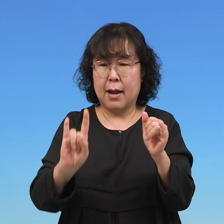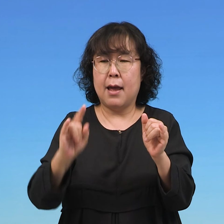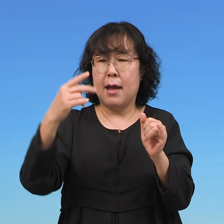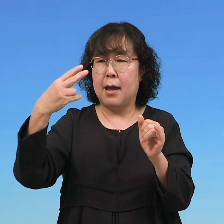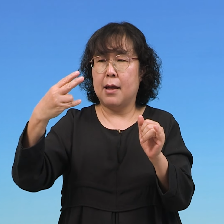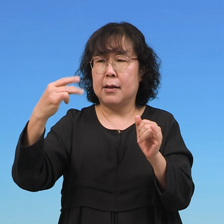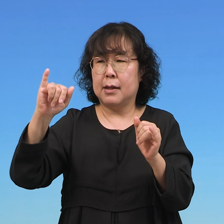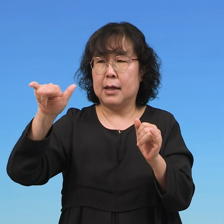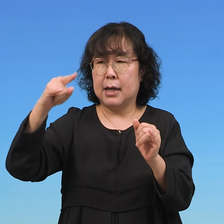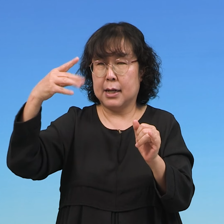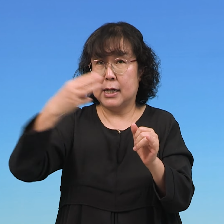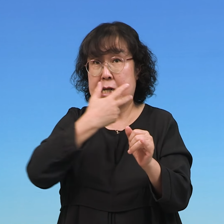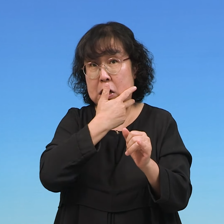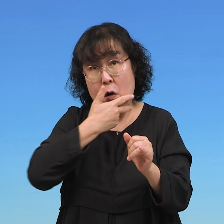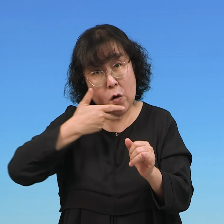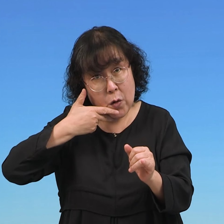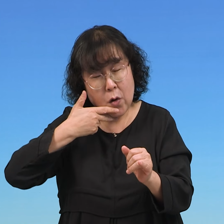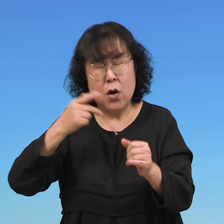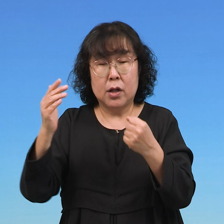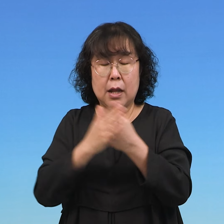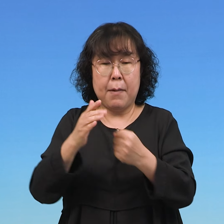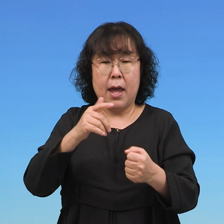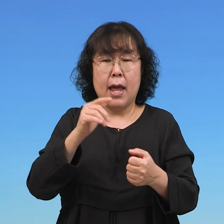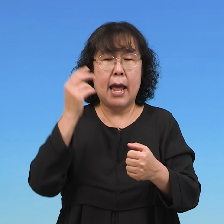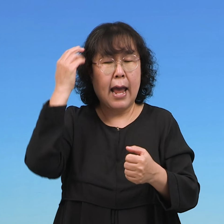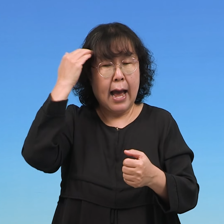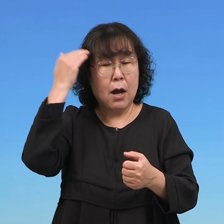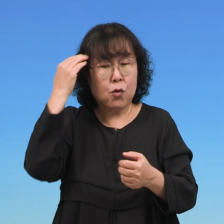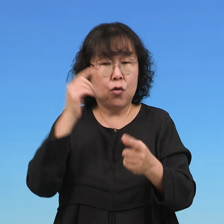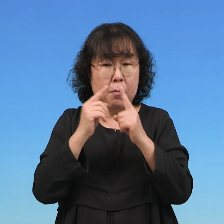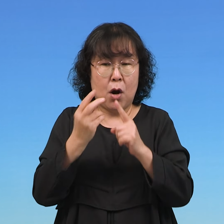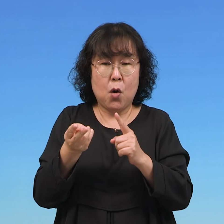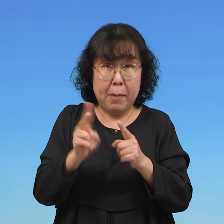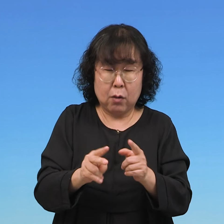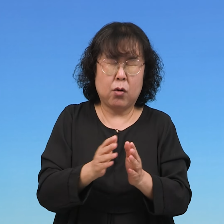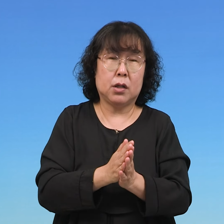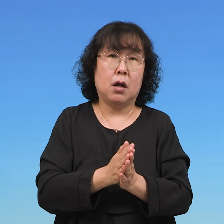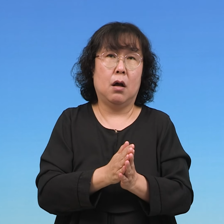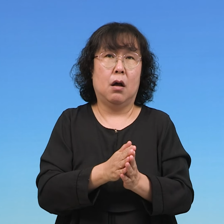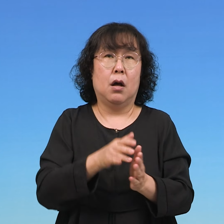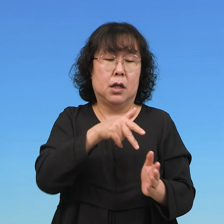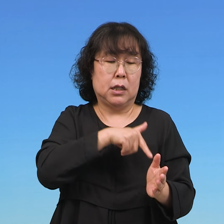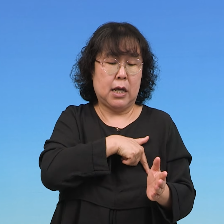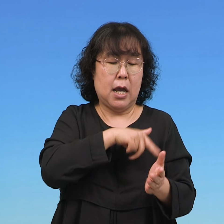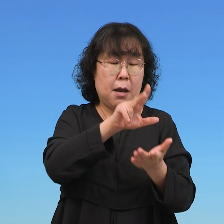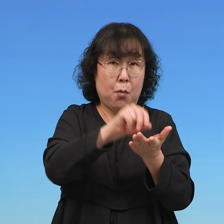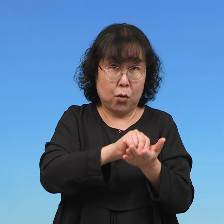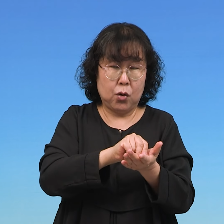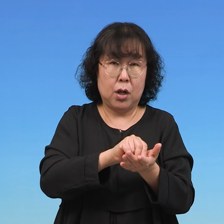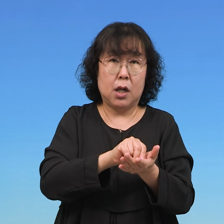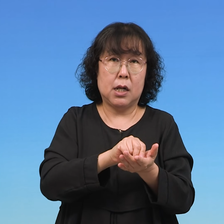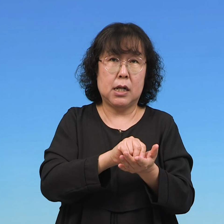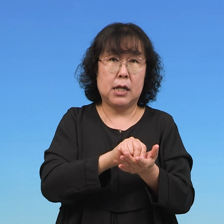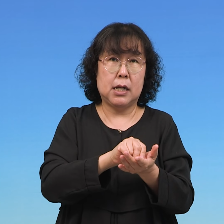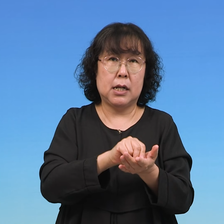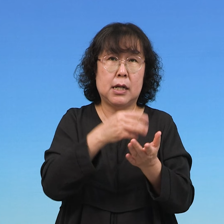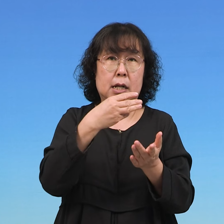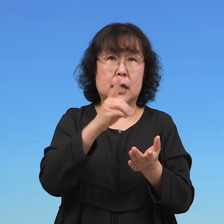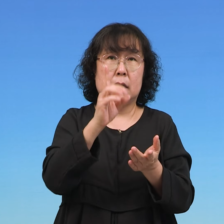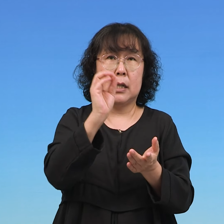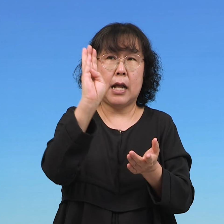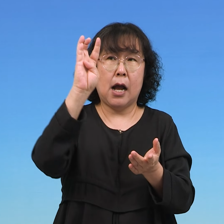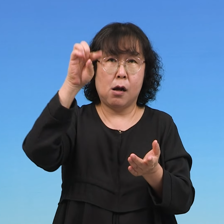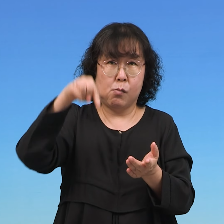뭘 강조했습니까? 그 아버지 눈에 피눈물 흘리게 하고 그렇게 집